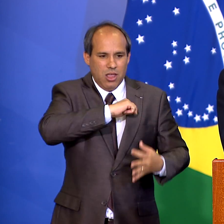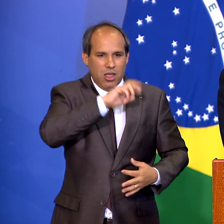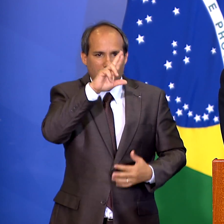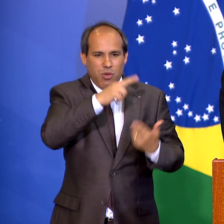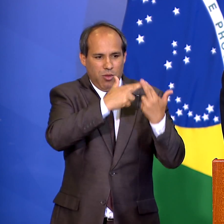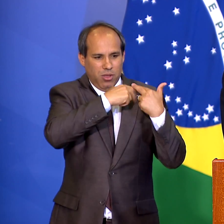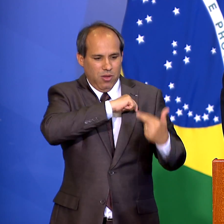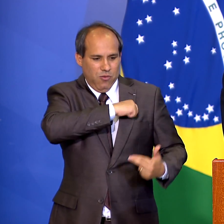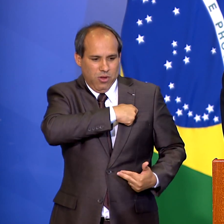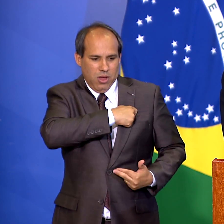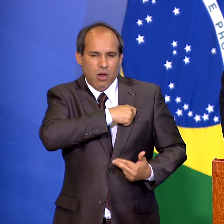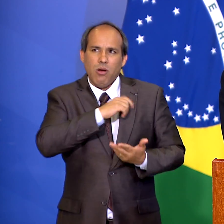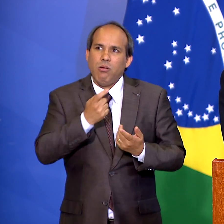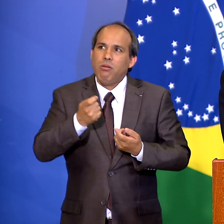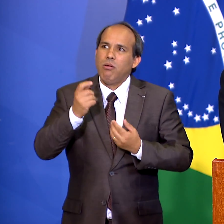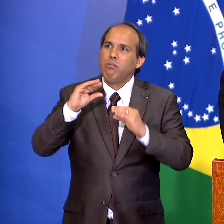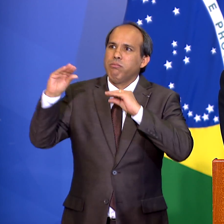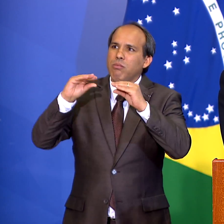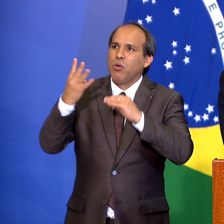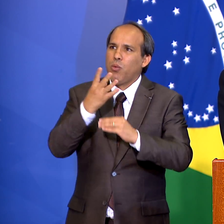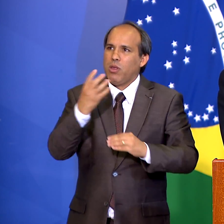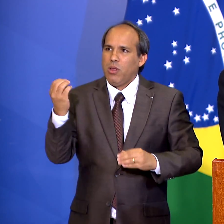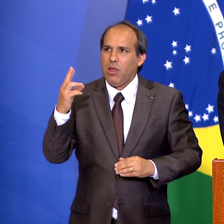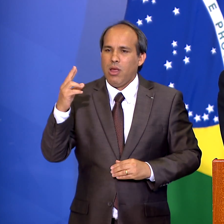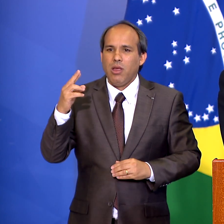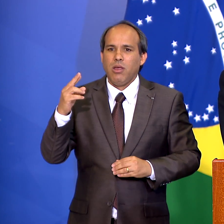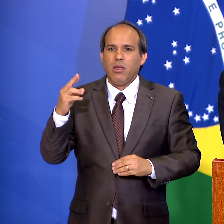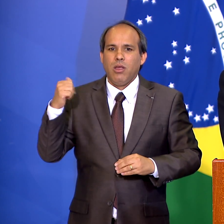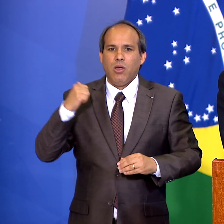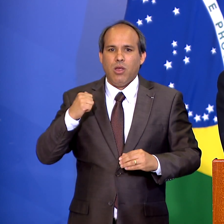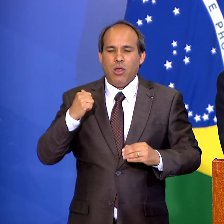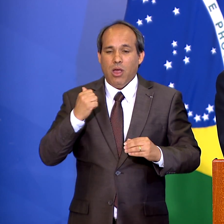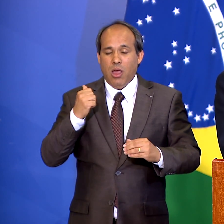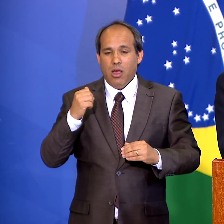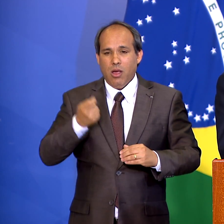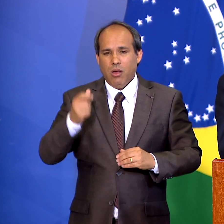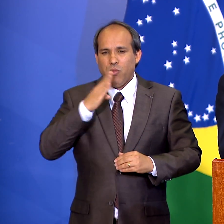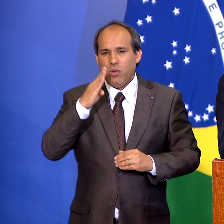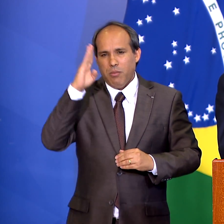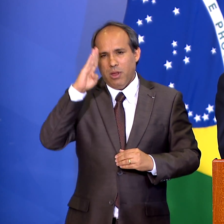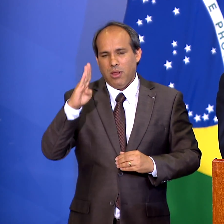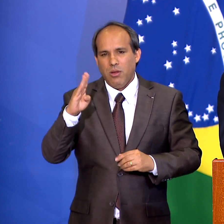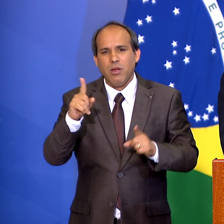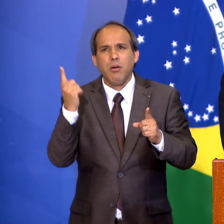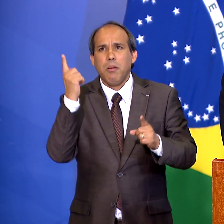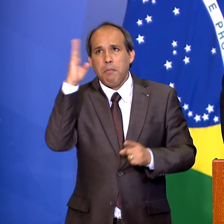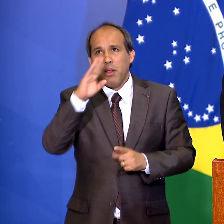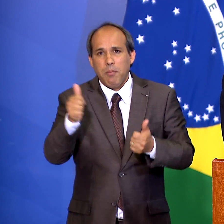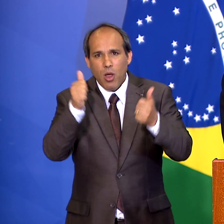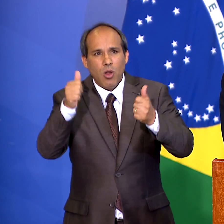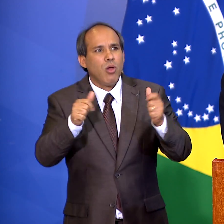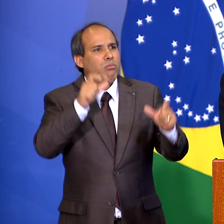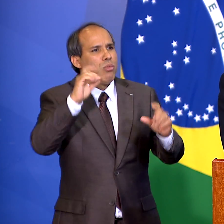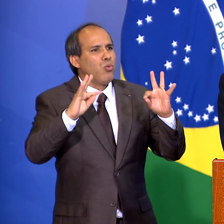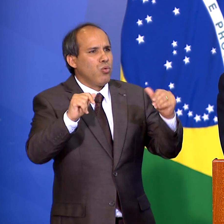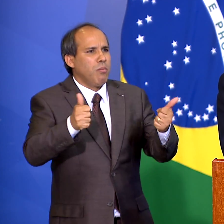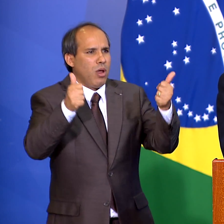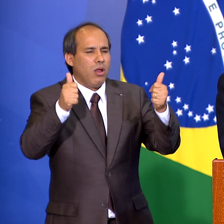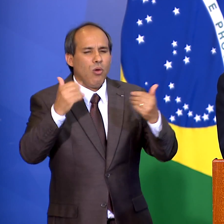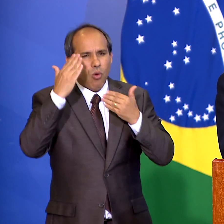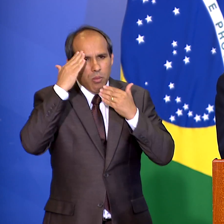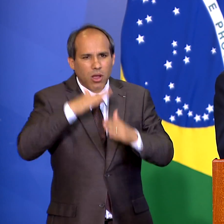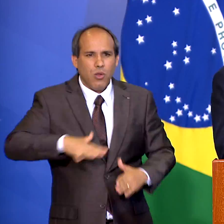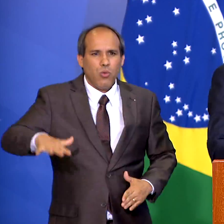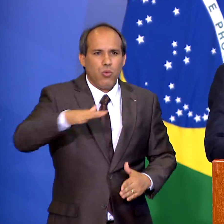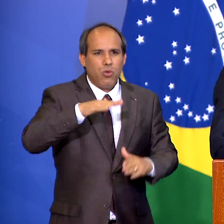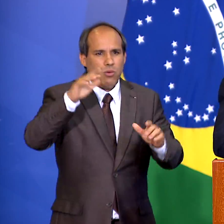400. Todos ganham, ganha o Brasil, e nós faremos sempre o melhor de si para atender a todos. Muito obrigado